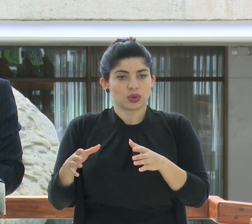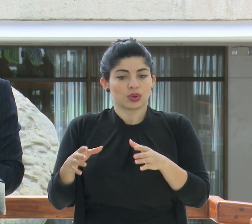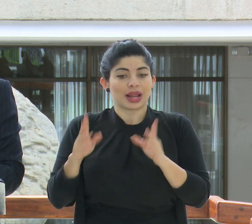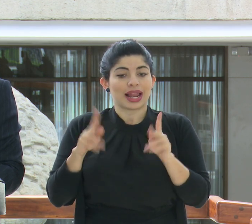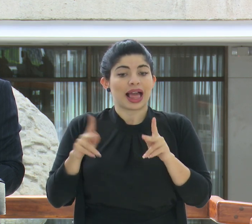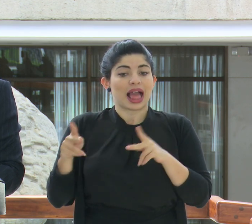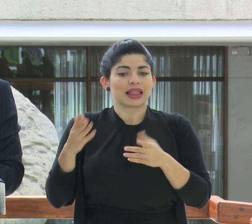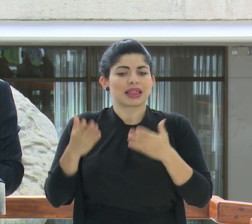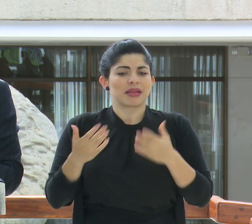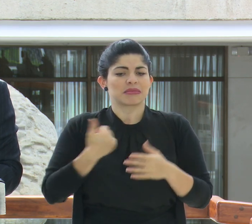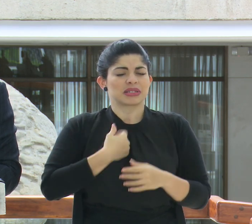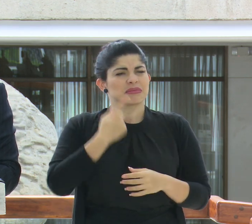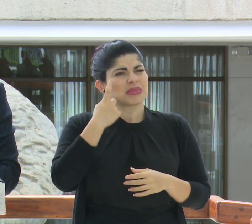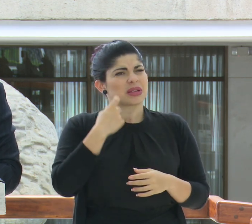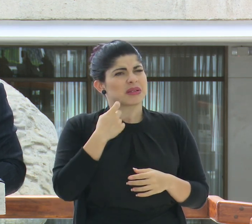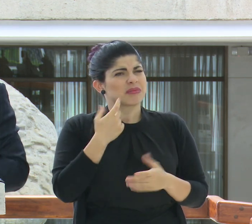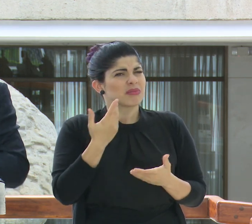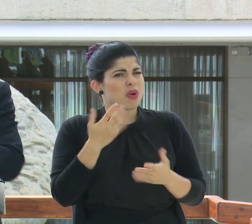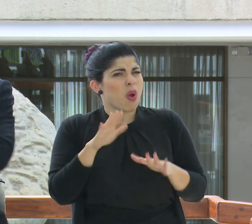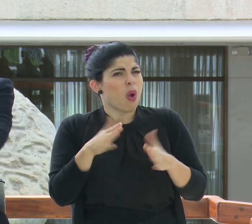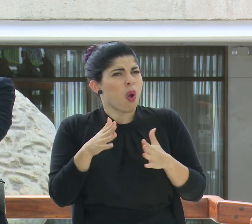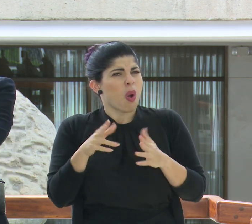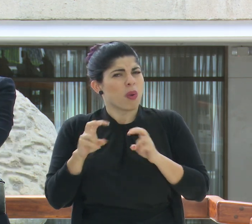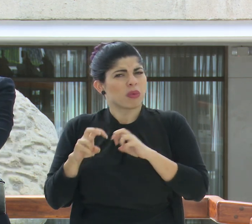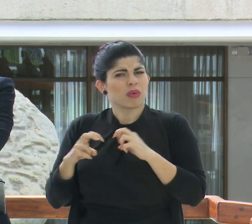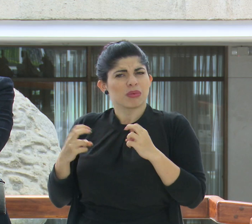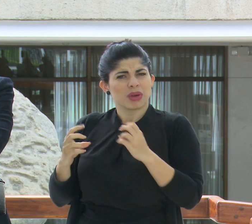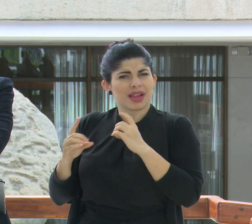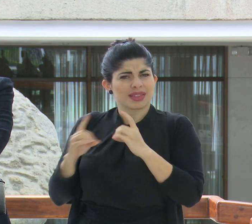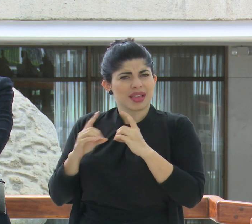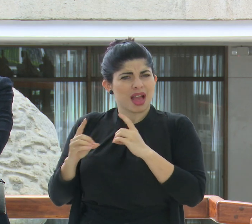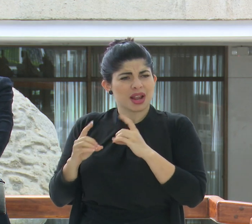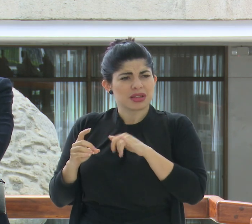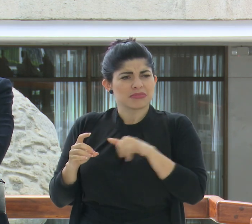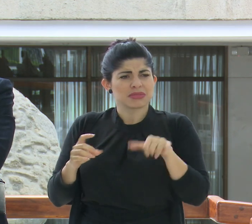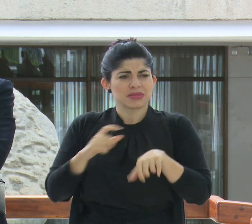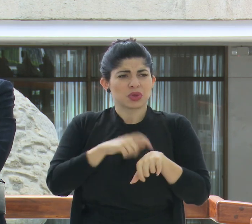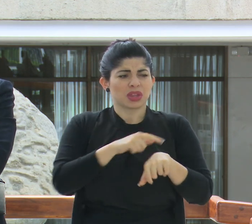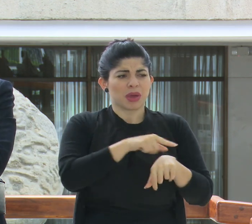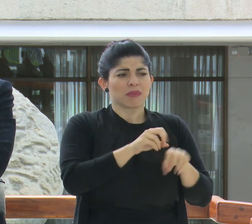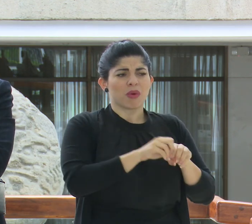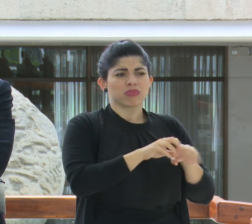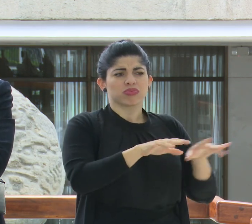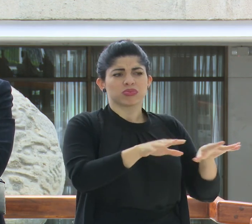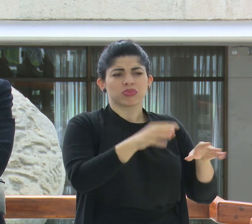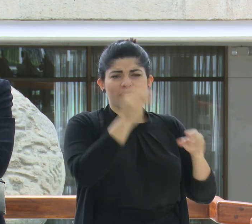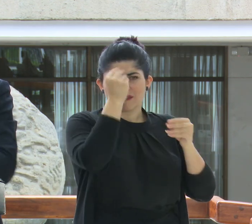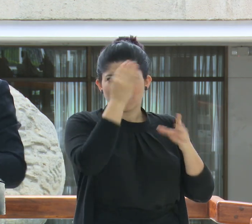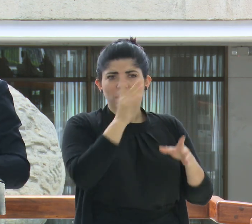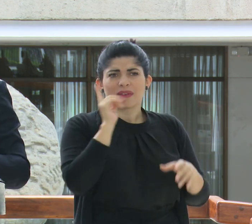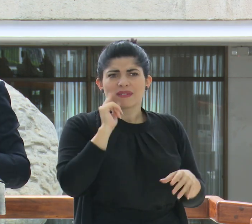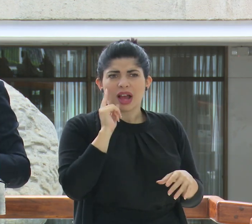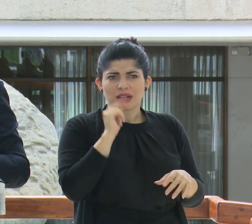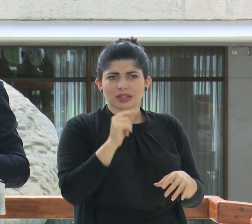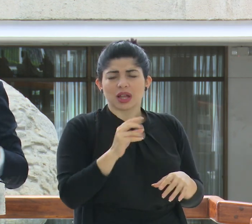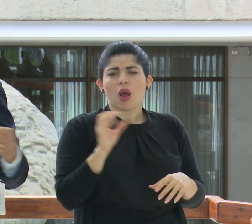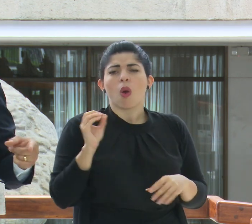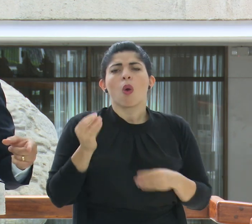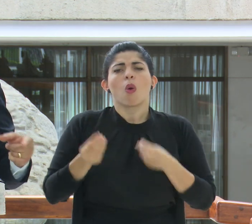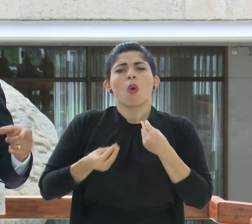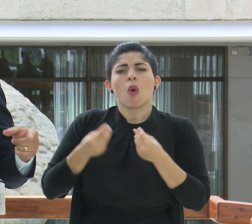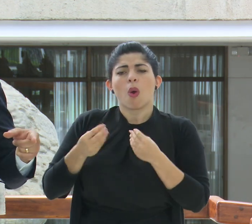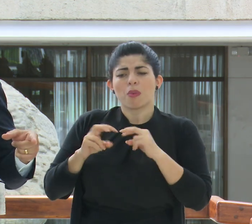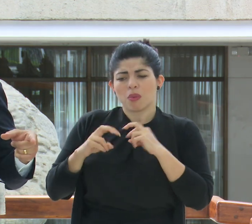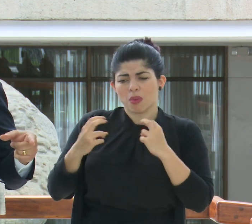la gente se puede preguntar, ¿pero cómo están sentados si al mismo tiempo se está difundiendo información que no es veraz? ¿O cómo se están